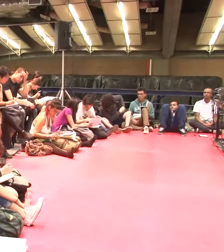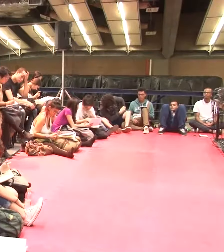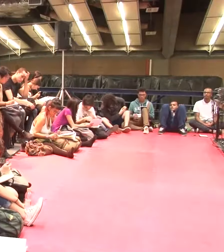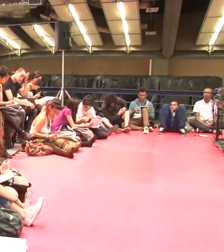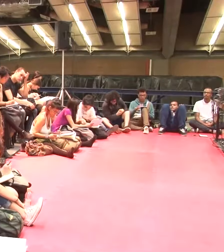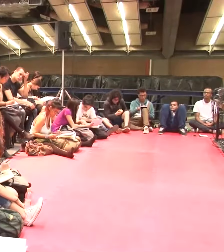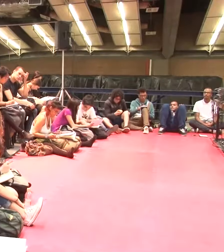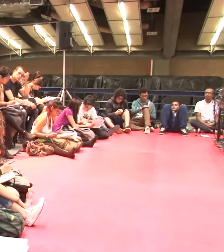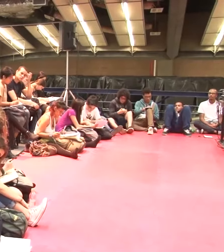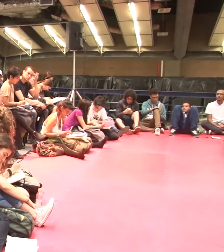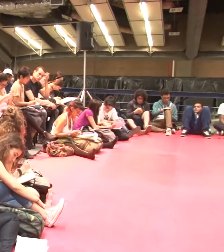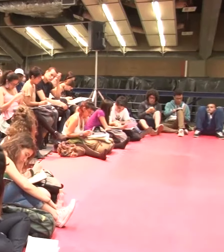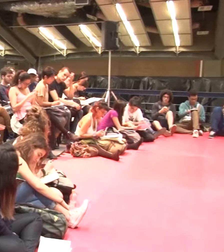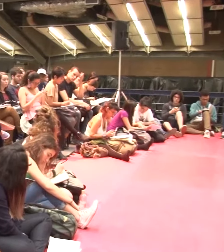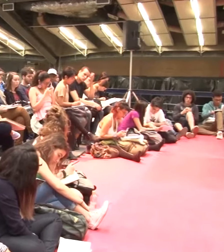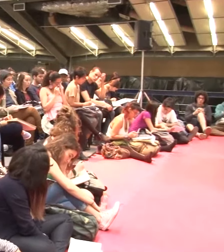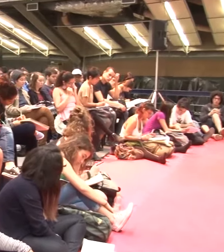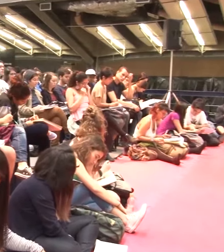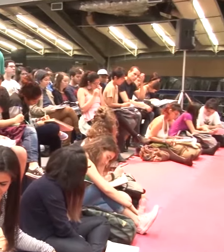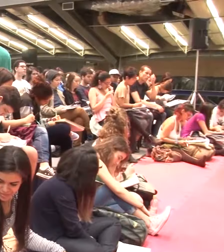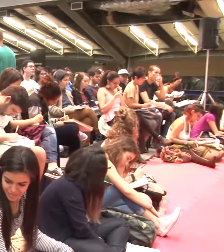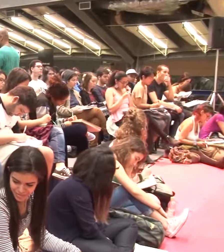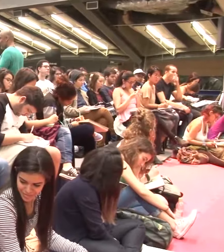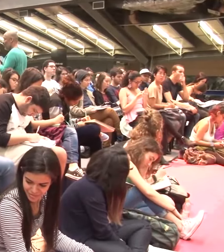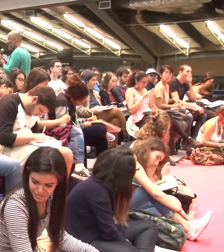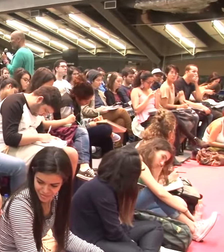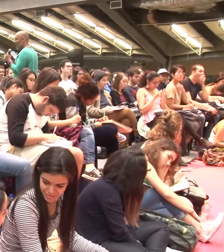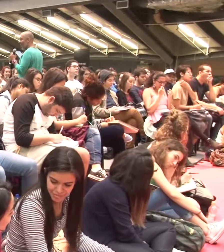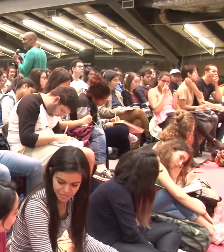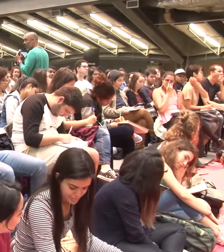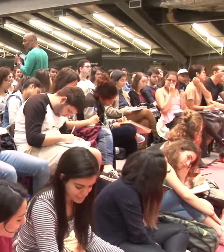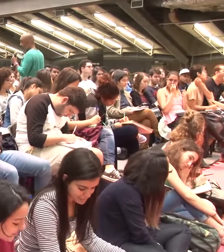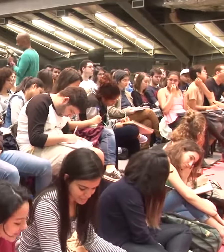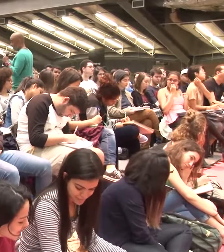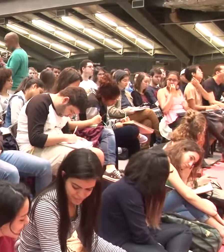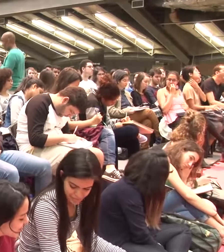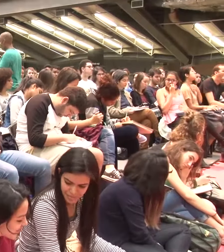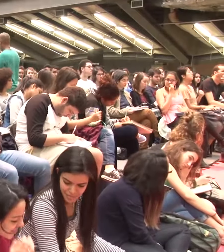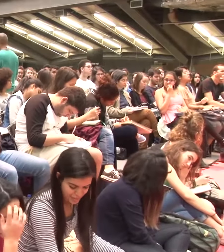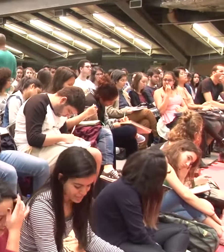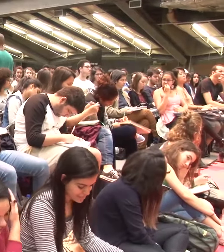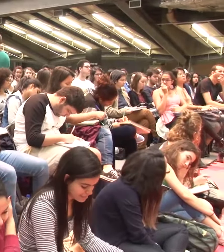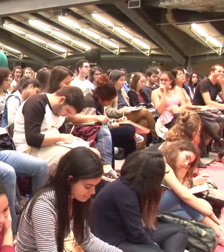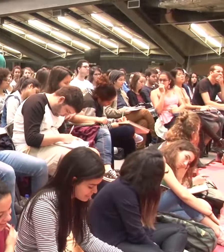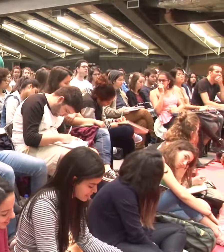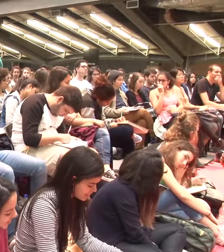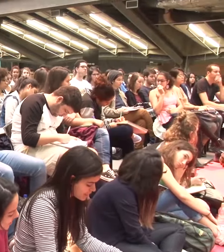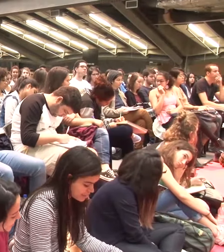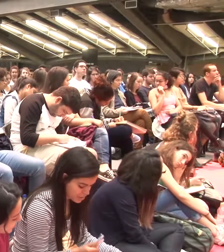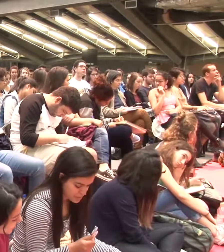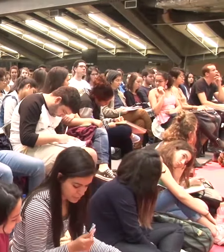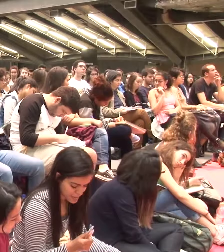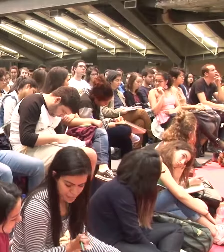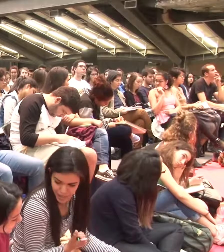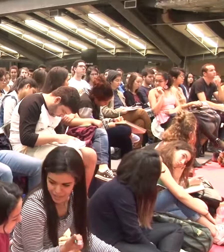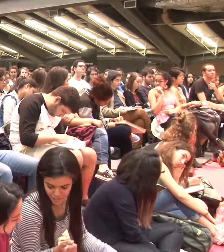preferirem. Né? Aqui ele vai falar da cor, por exemplo. Daqui a pouquinho, essa cor vermelha, esse rosa,